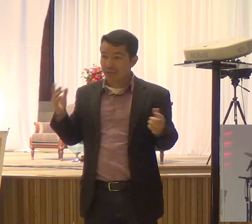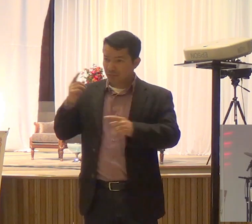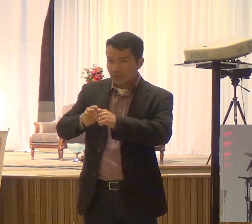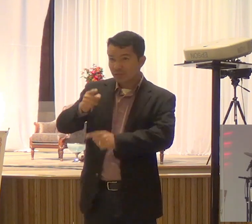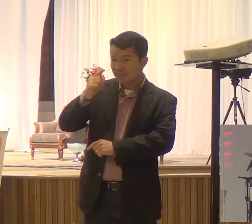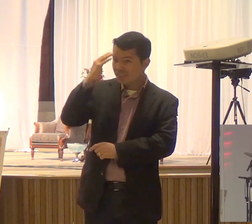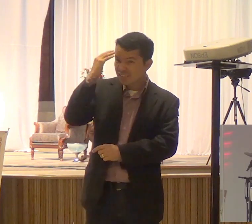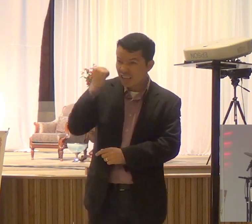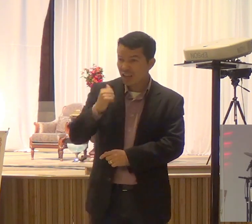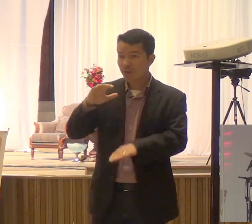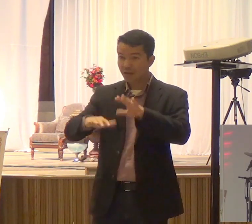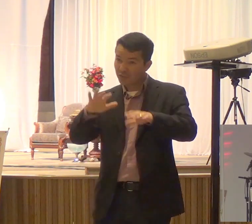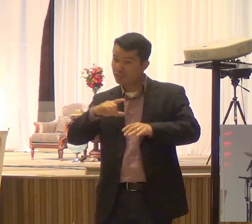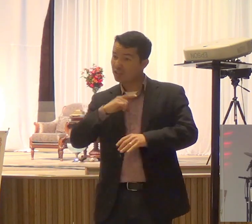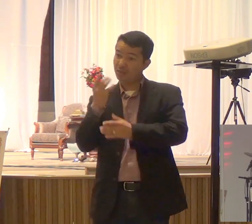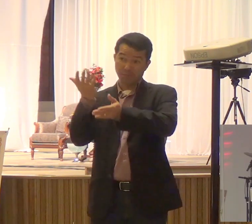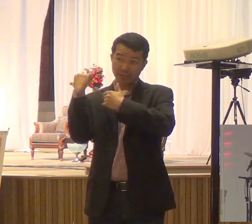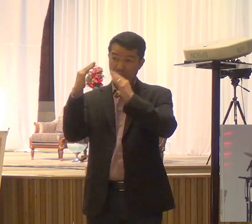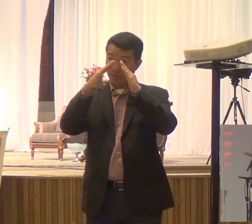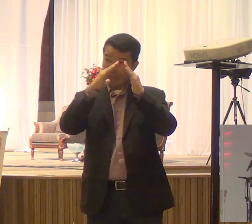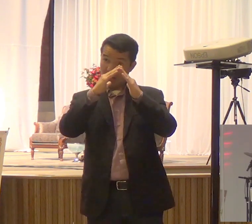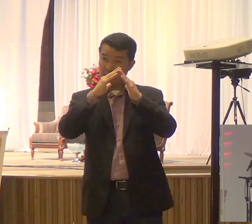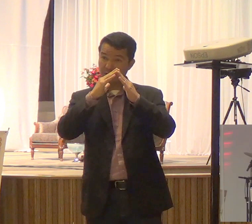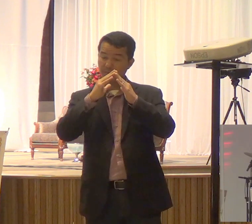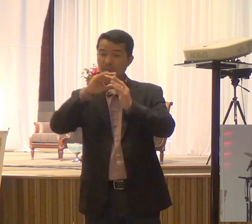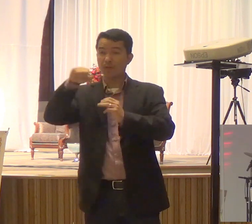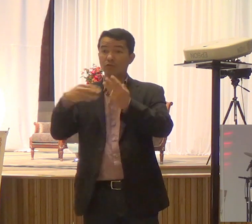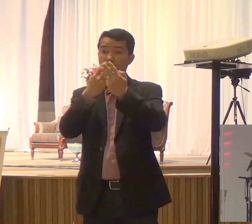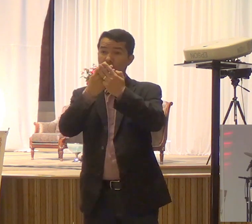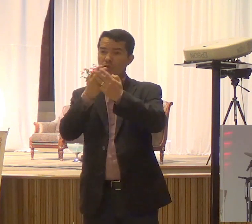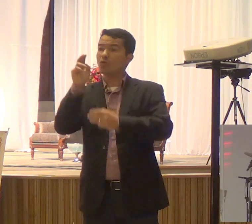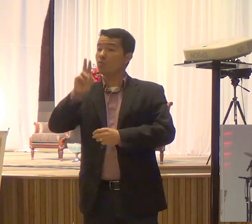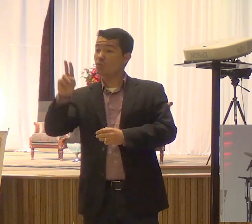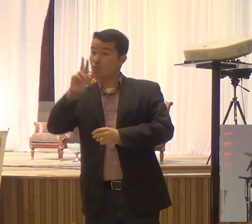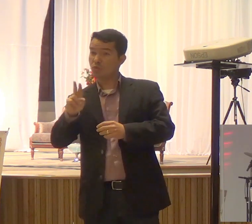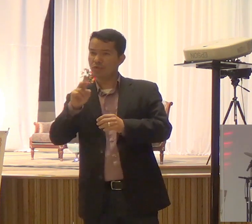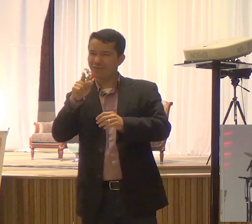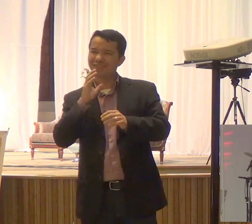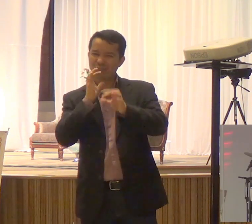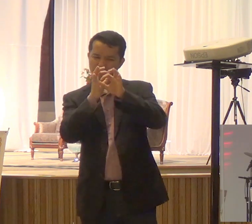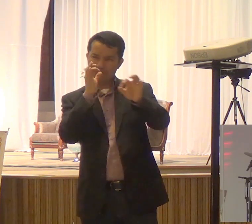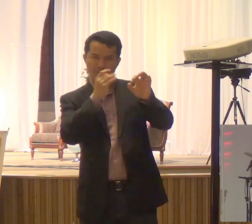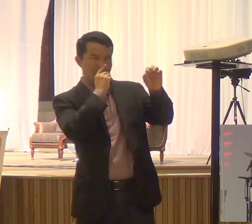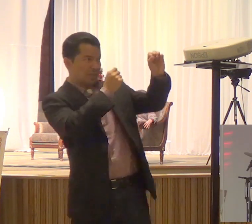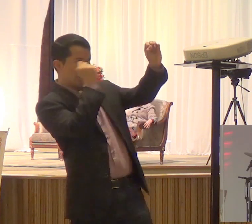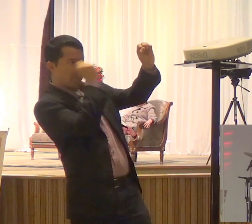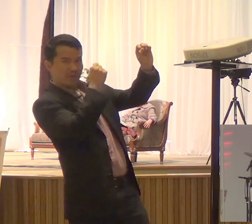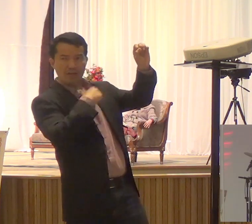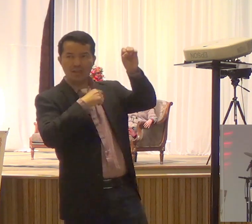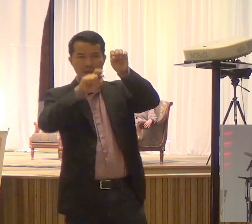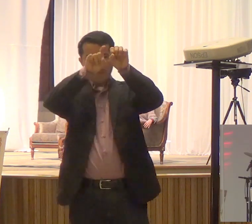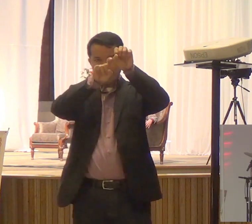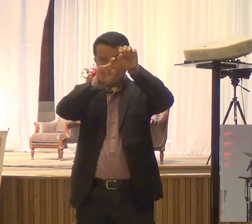servia para sustentar panelas, vasos, coisas pesadas, os utensílios do lar, ou que talvez essa estaca pudesse ser também